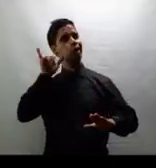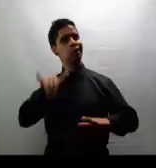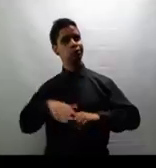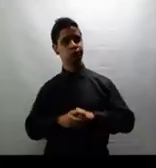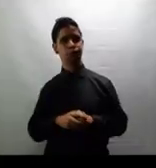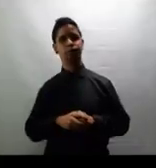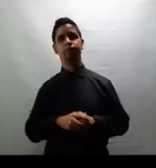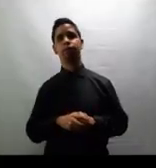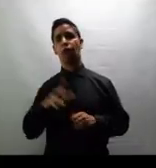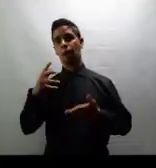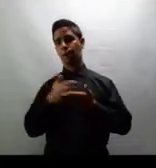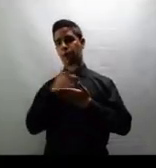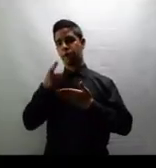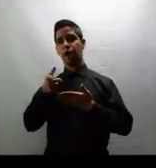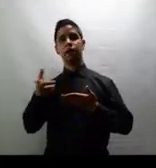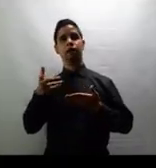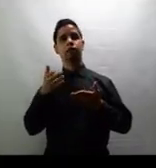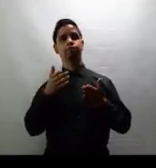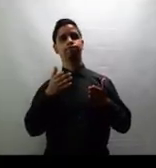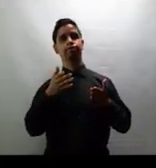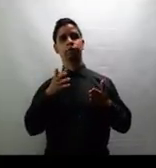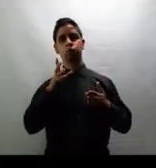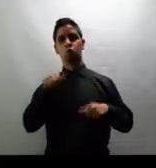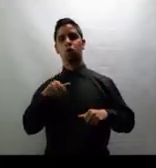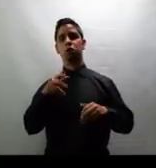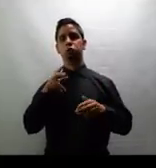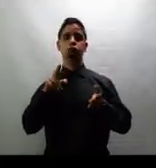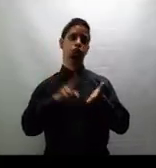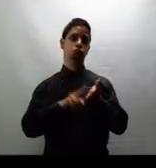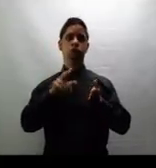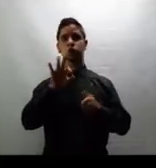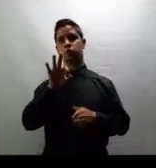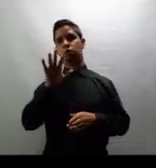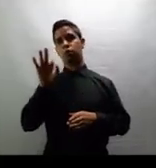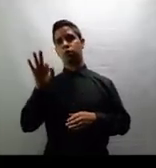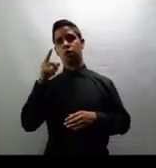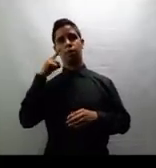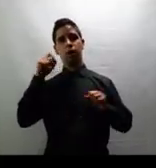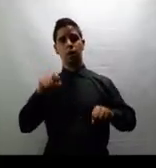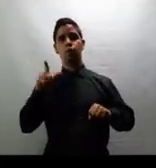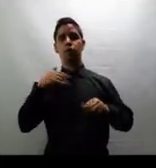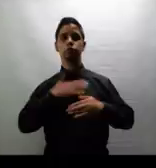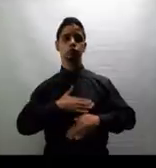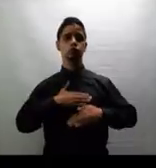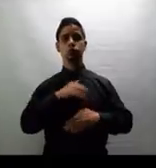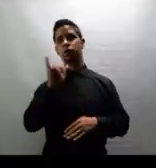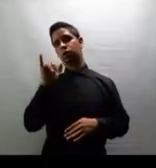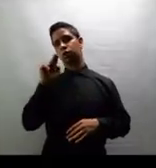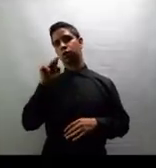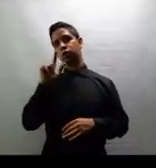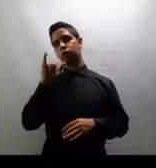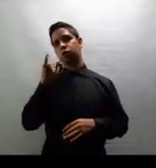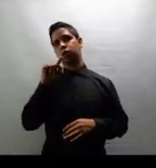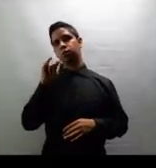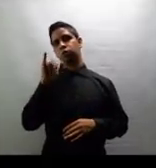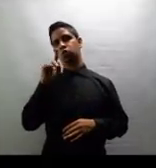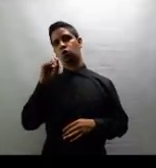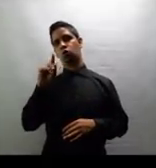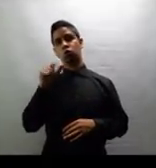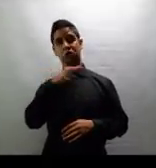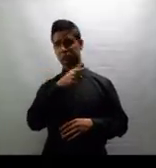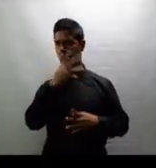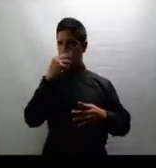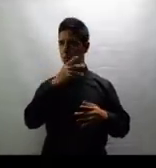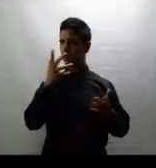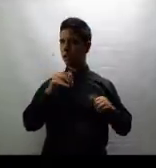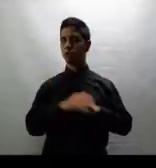aproveche esta oferta y suscríbete desde 1999 para que comiences a disfrutar de ilimitado y bien sin abierta como